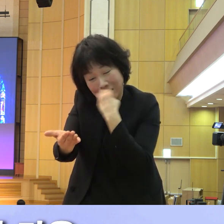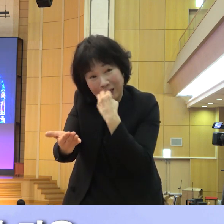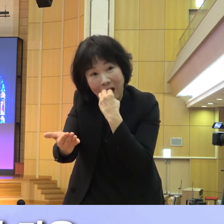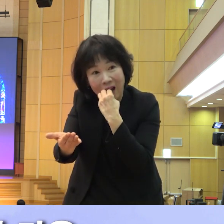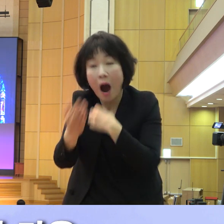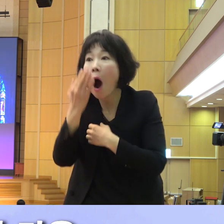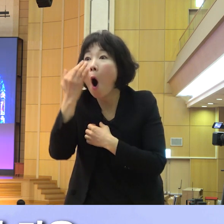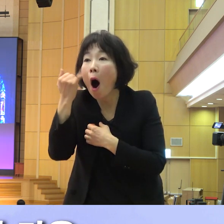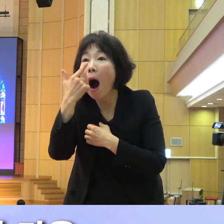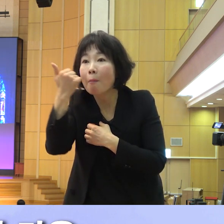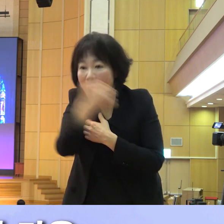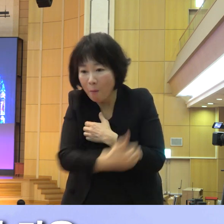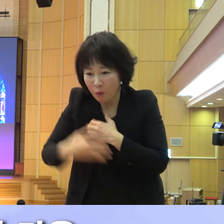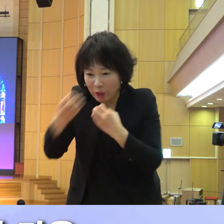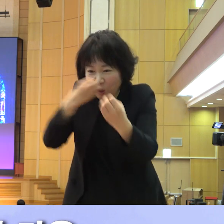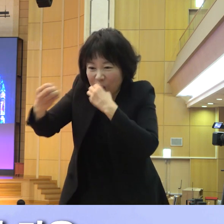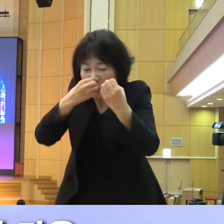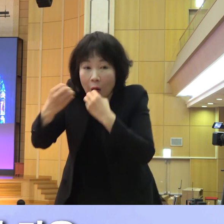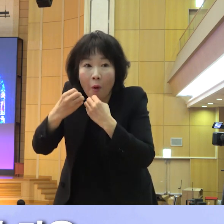돌아갑니다.